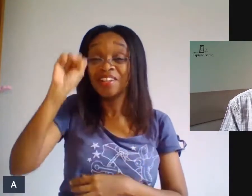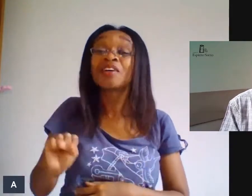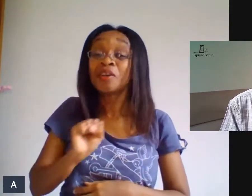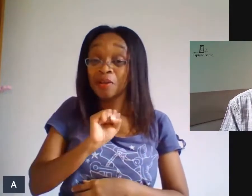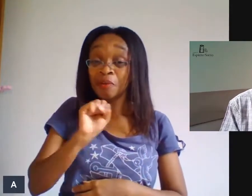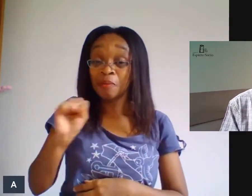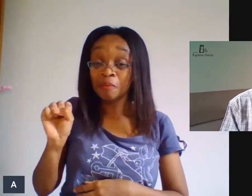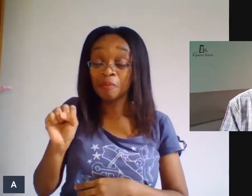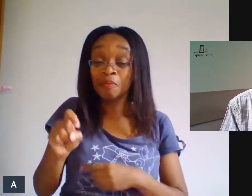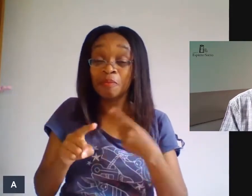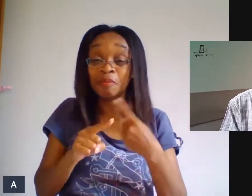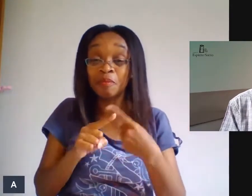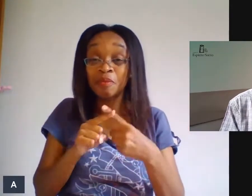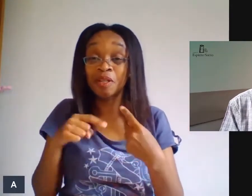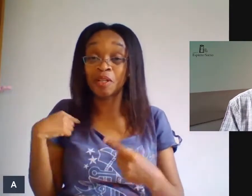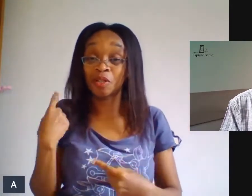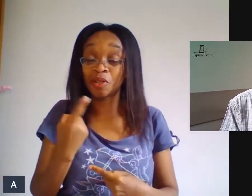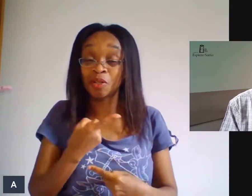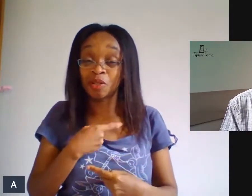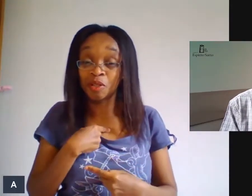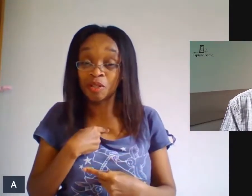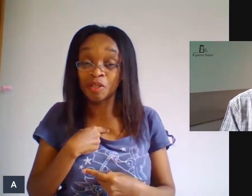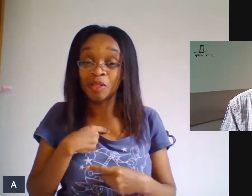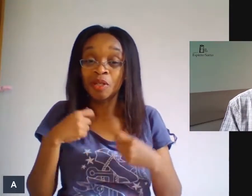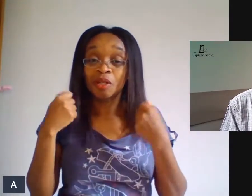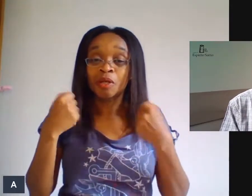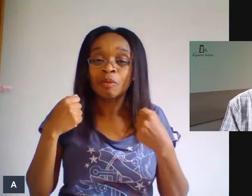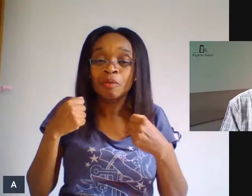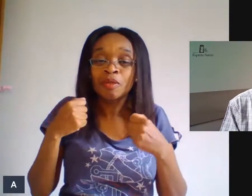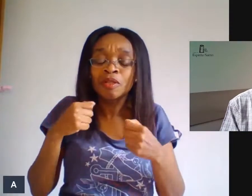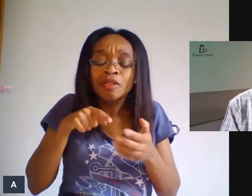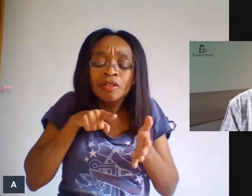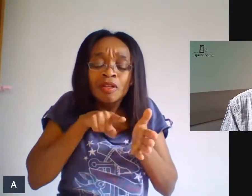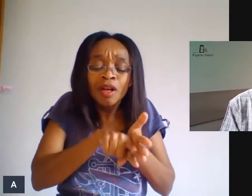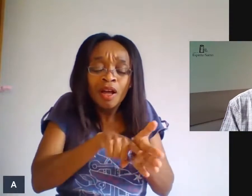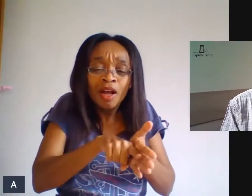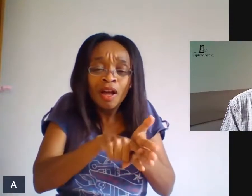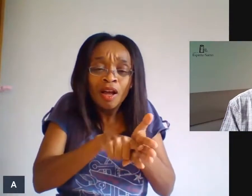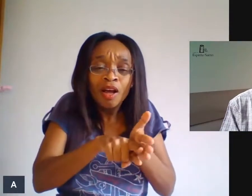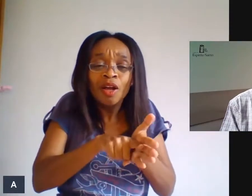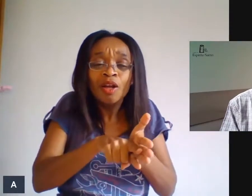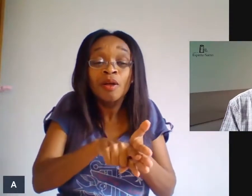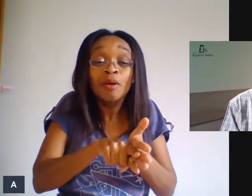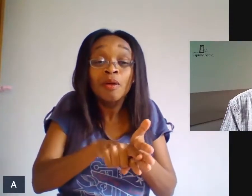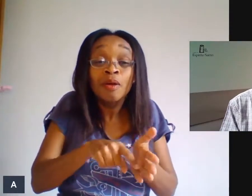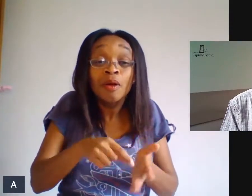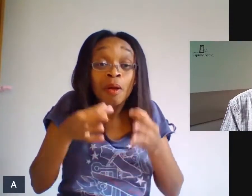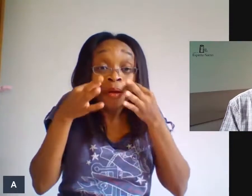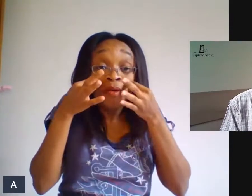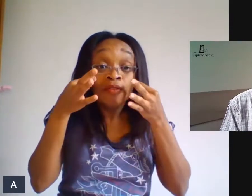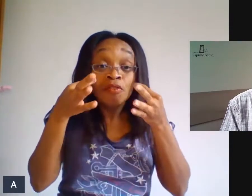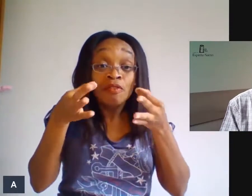podemos verificar com grande profundidade também o amor de Deus